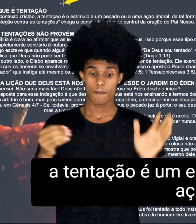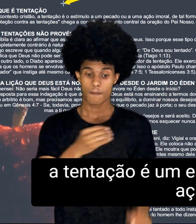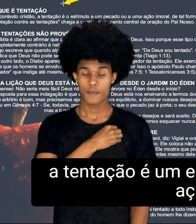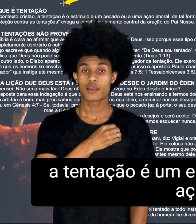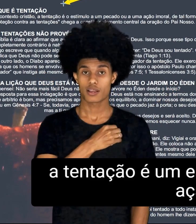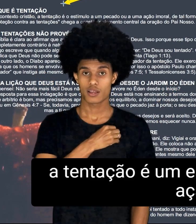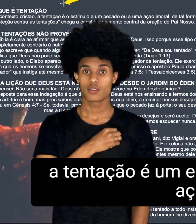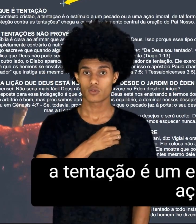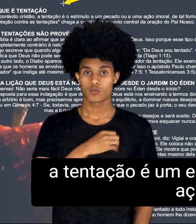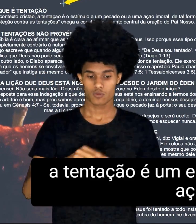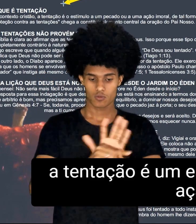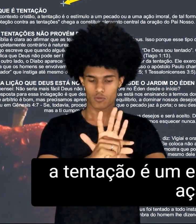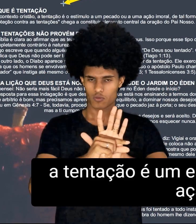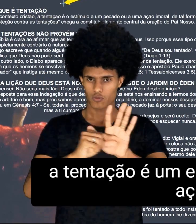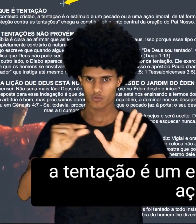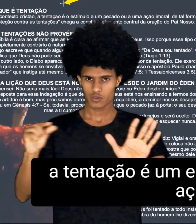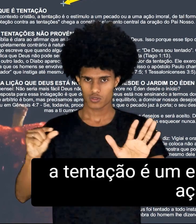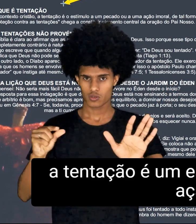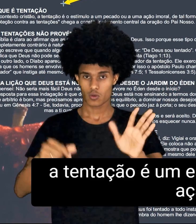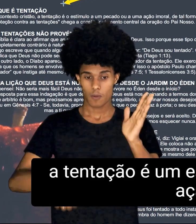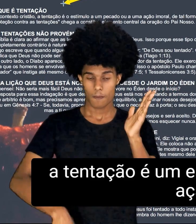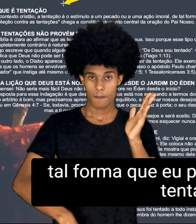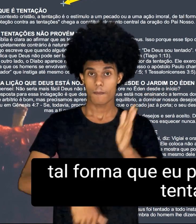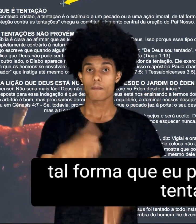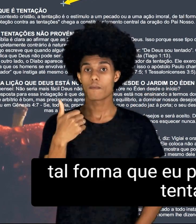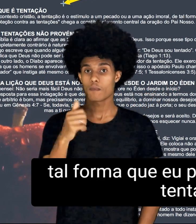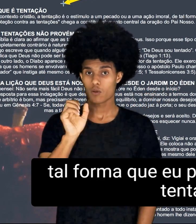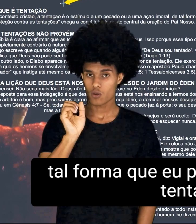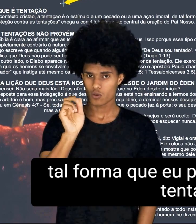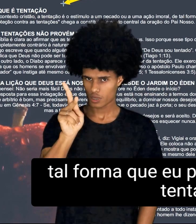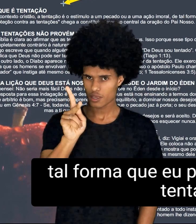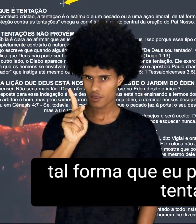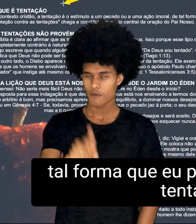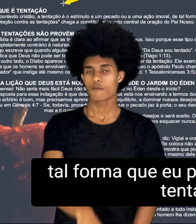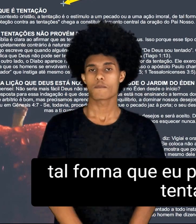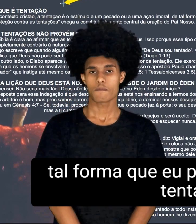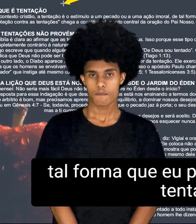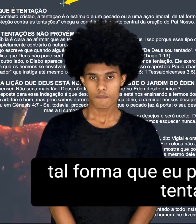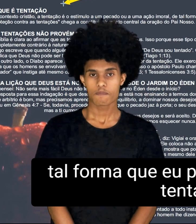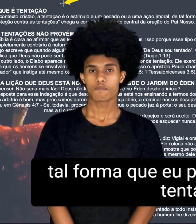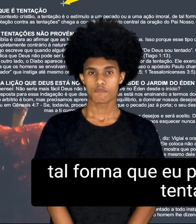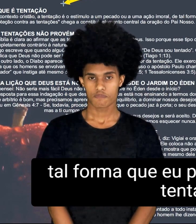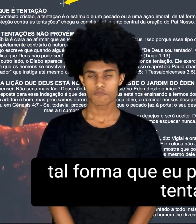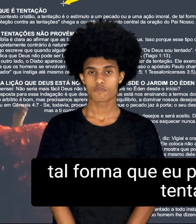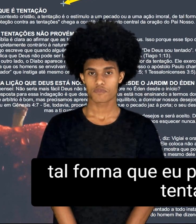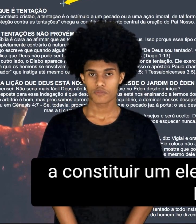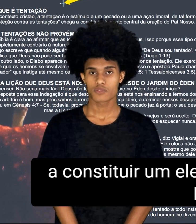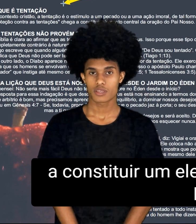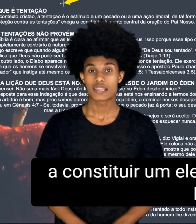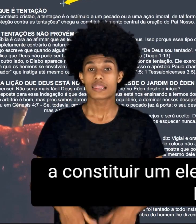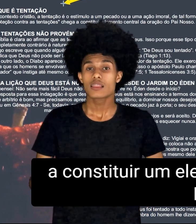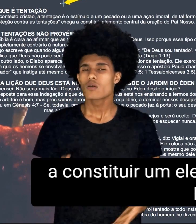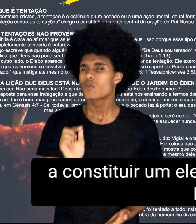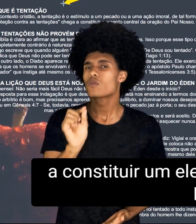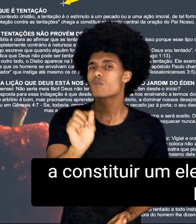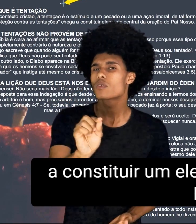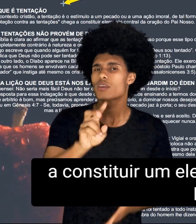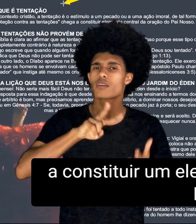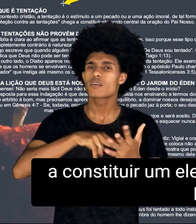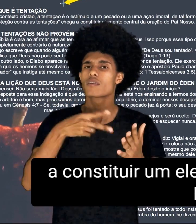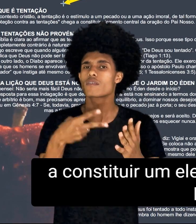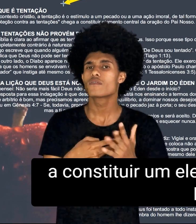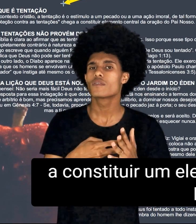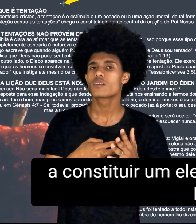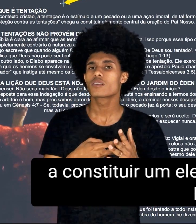a um pecado, tá? A uma ação imoral, de tal forma que o pedido de proteção contra as tentações chega a constituir um